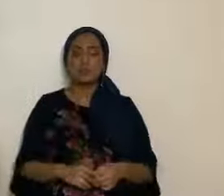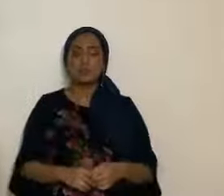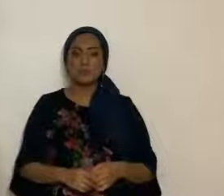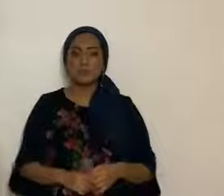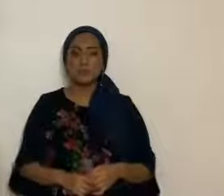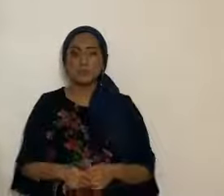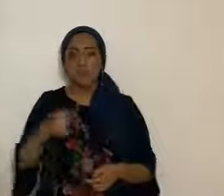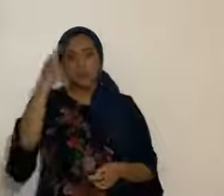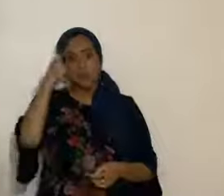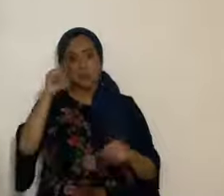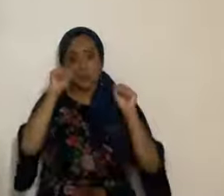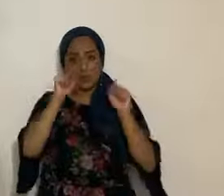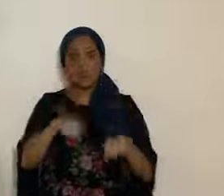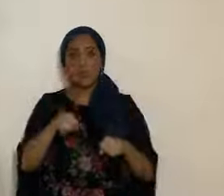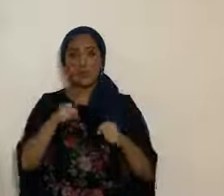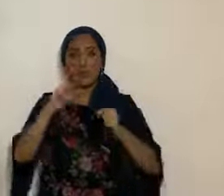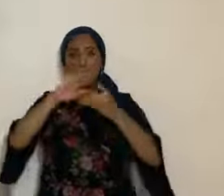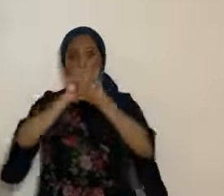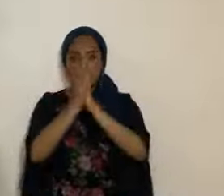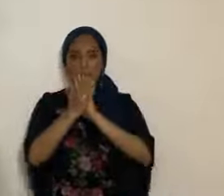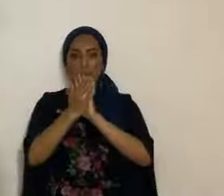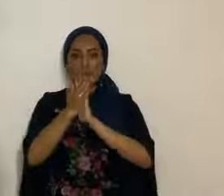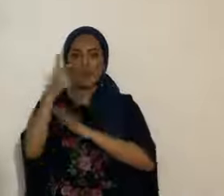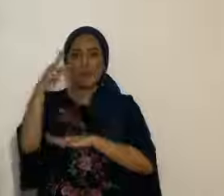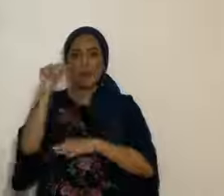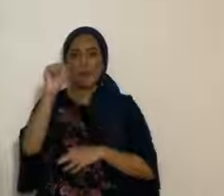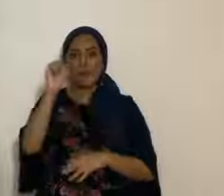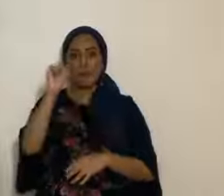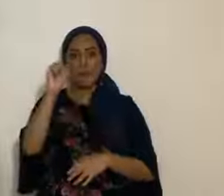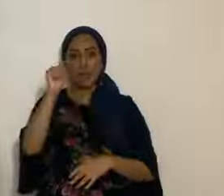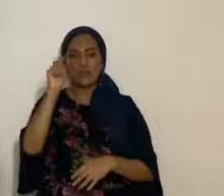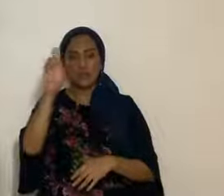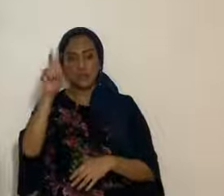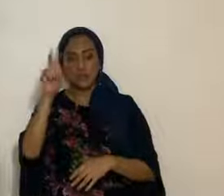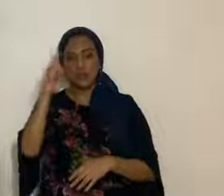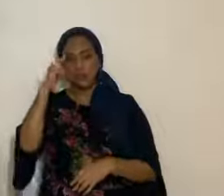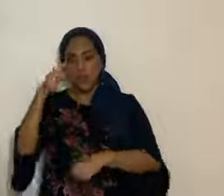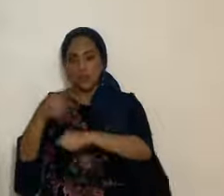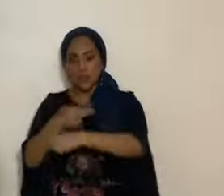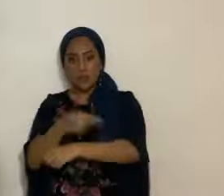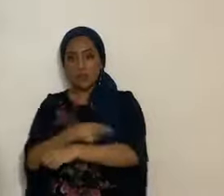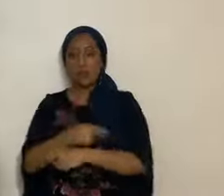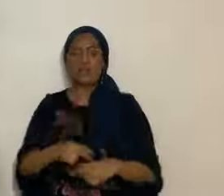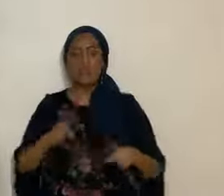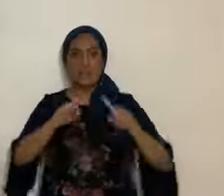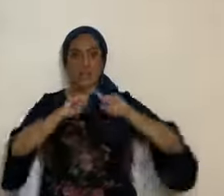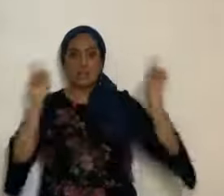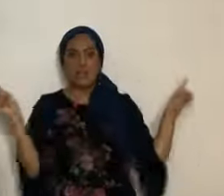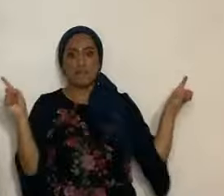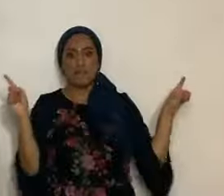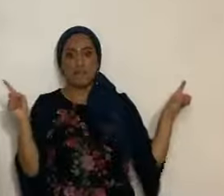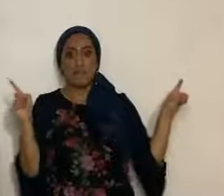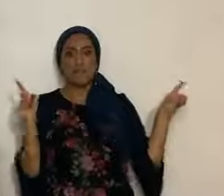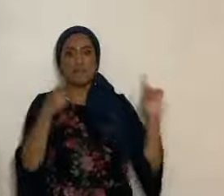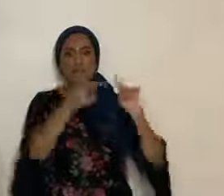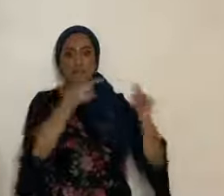para poder llegar a ser un pastor de rebaños. Todo lo contrario a lo que había sido en Egipto. En